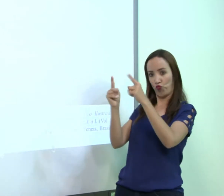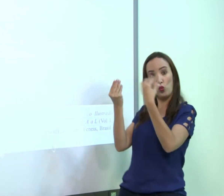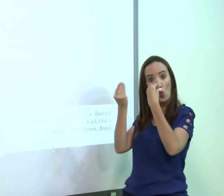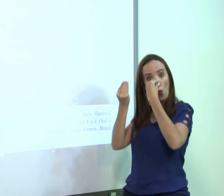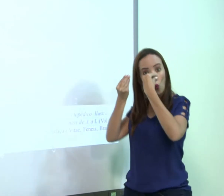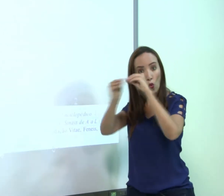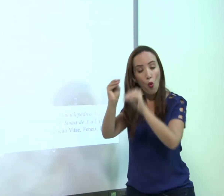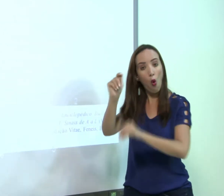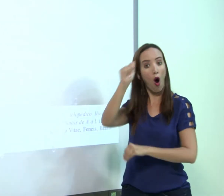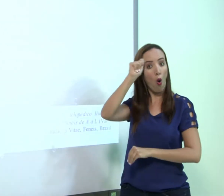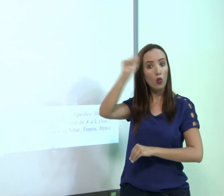Viram?